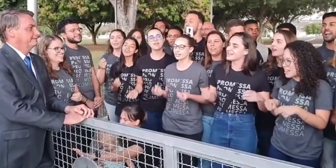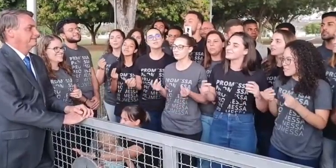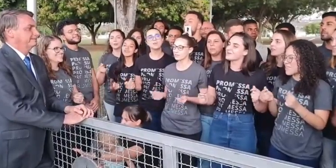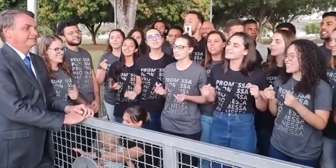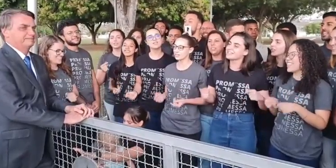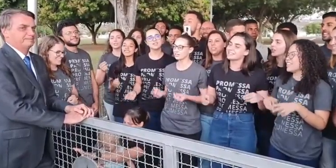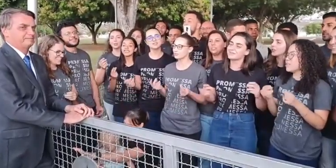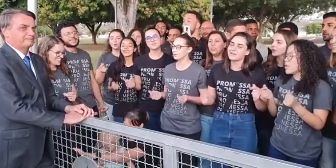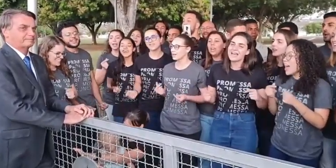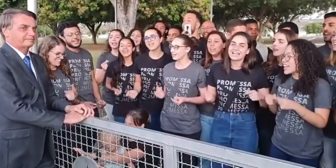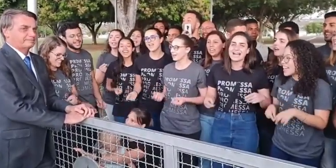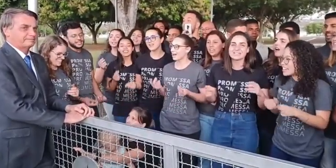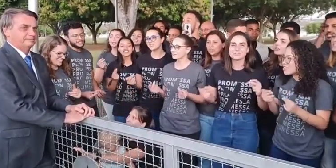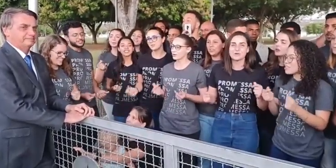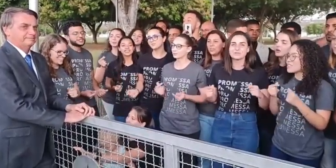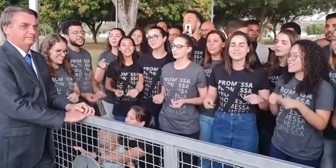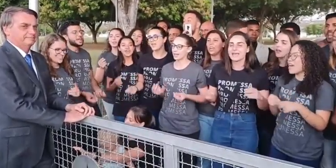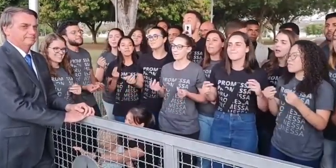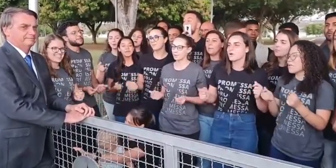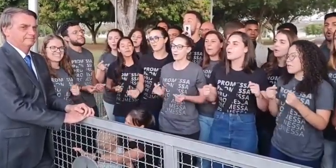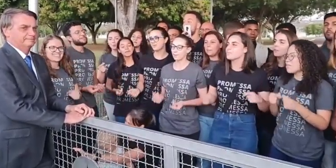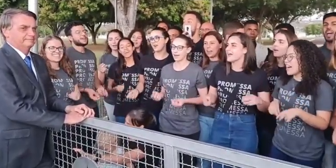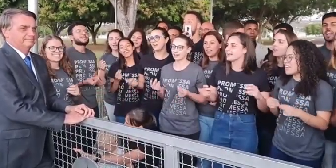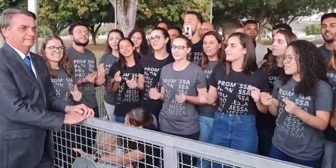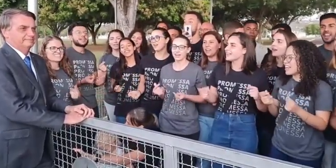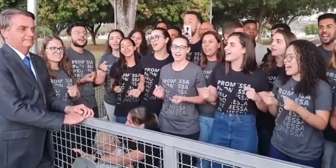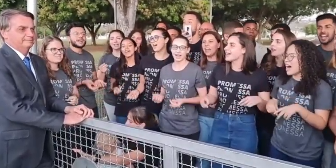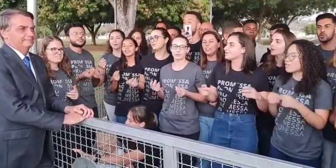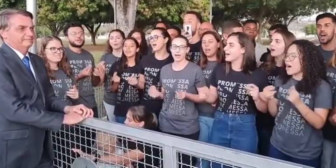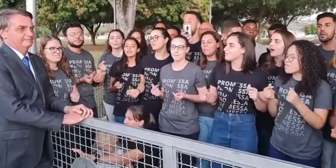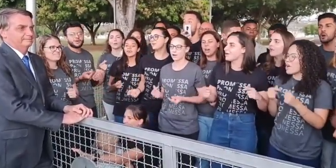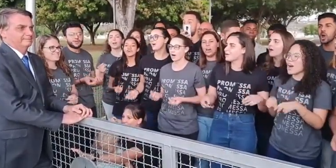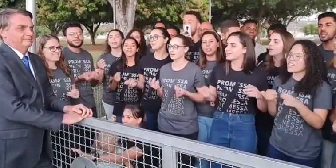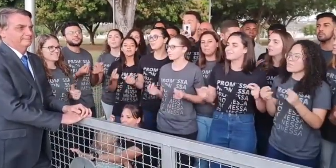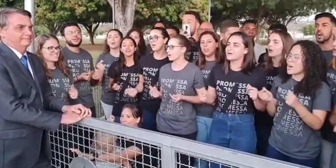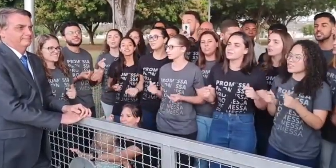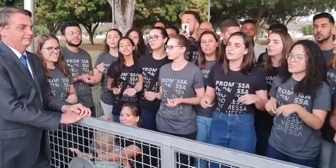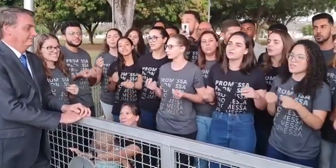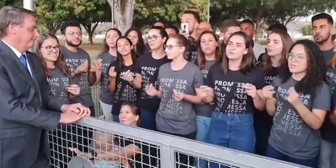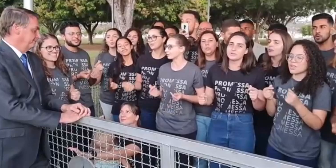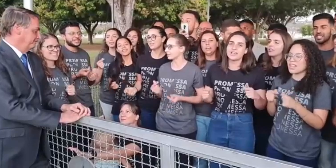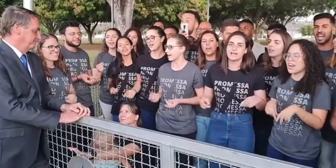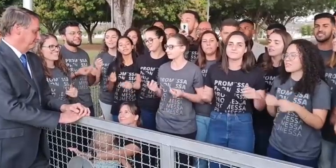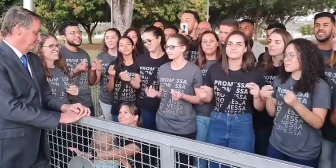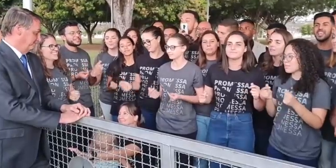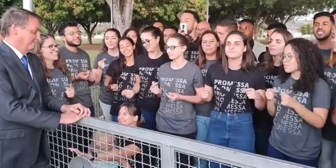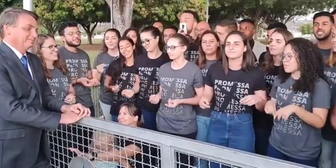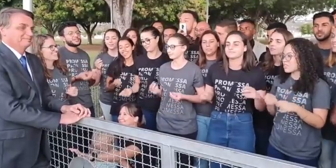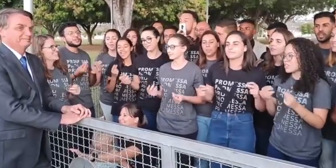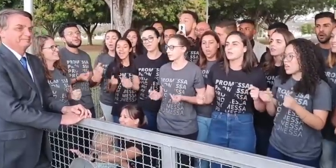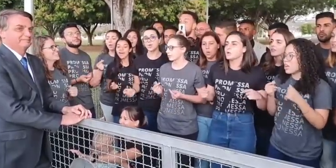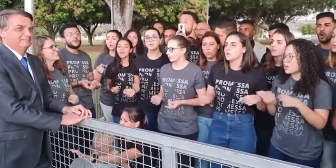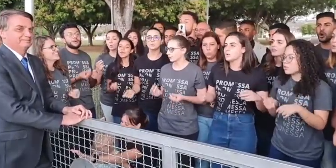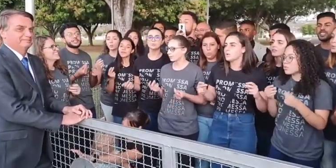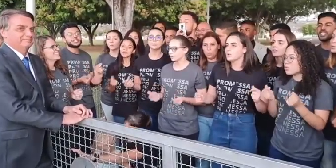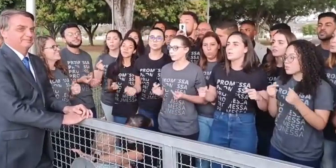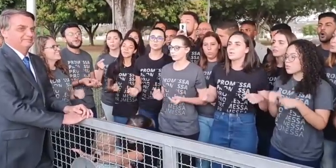um pedido. Gaste um tempo pra lhe falar do amor que pode tudo mudar. Jesus é o amor que